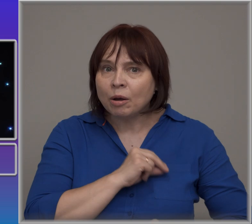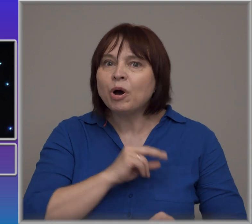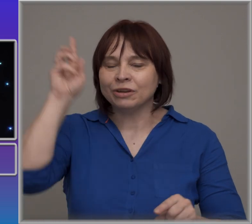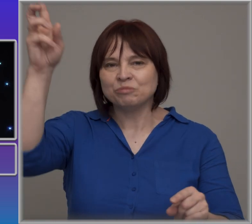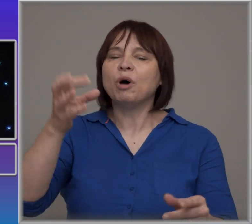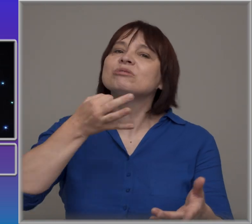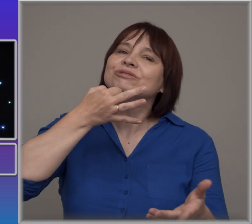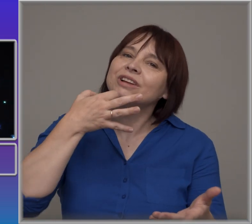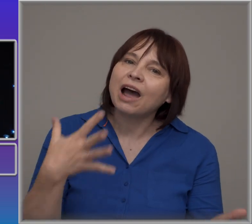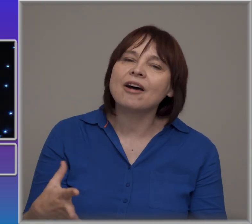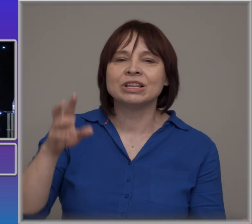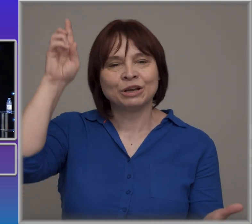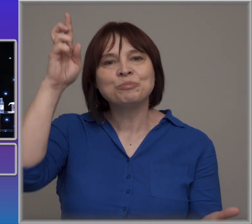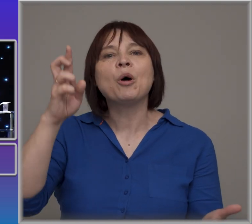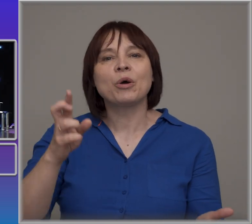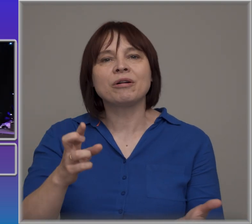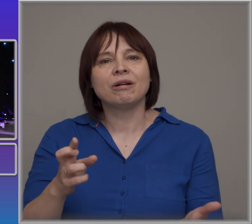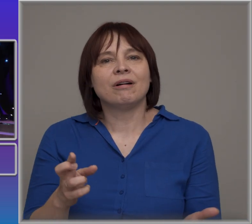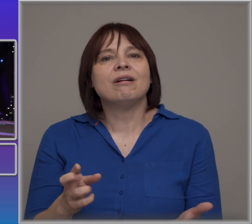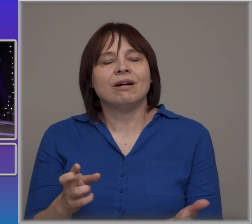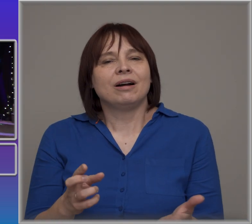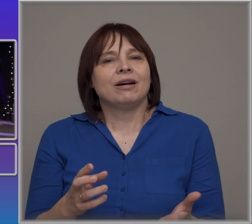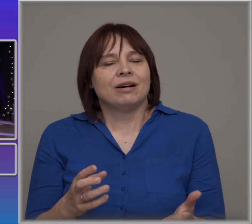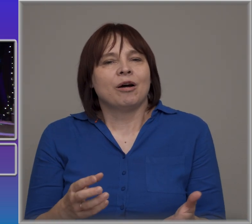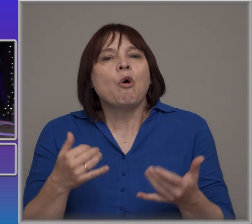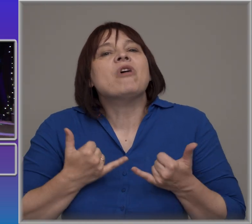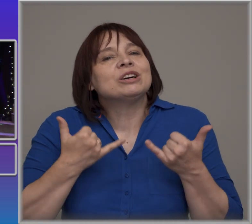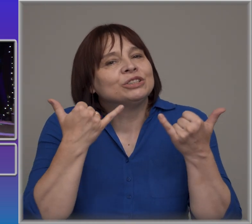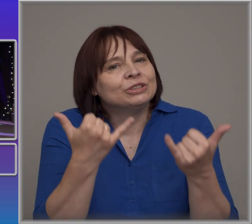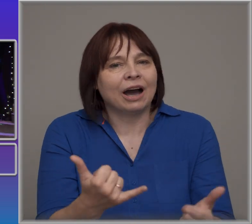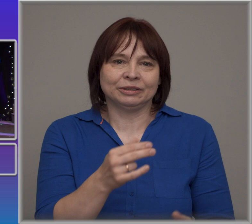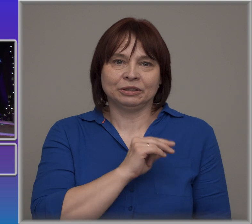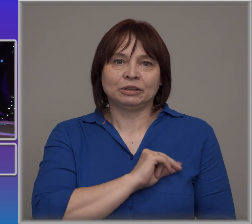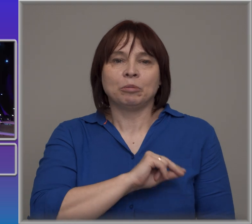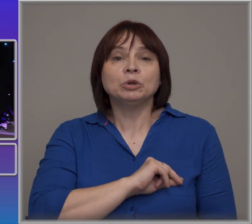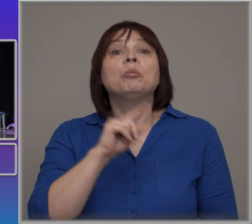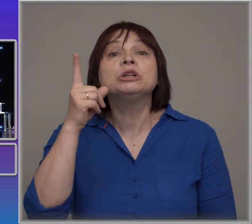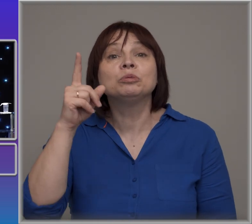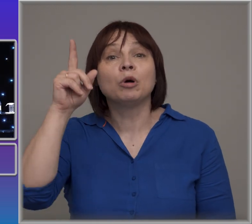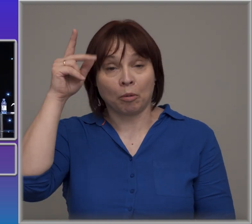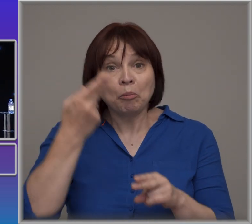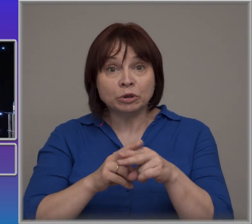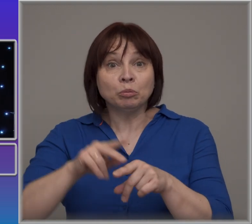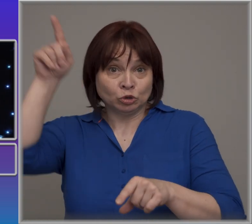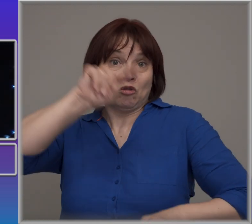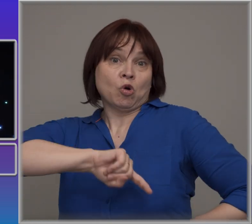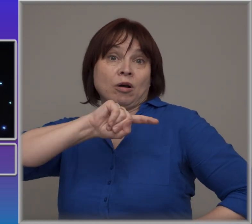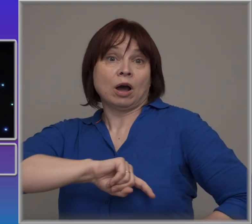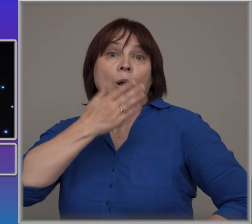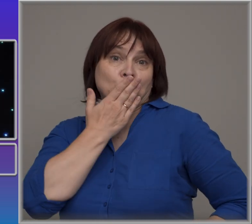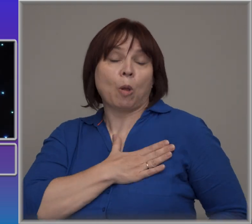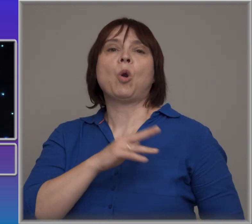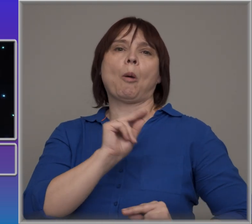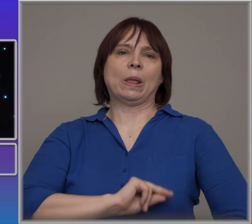трудясь в этом мире, работая в этом мире, что-то созидая, что-то производя в этом мире. Для чего это надо? Для чего